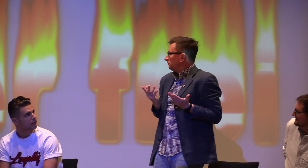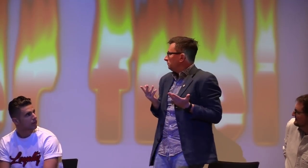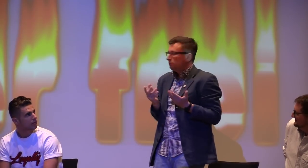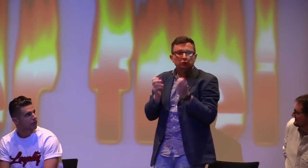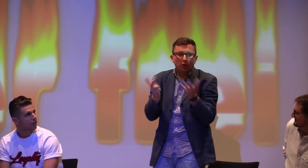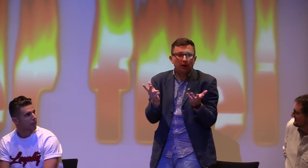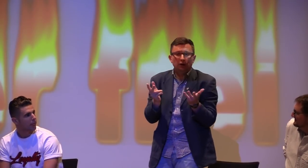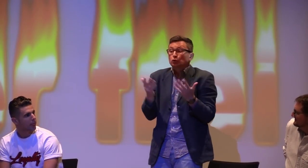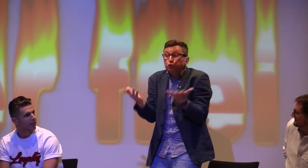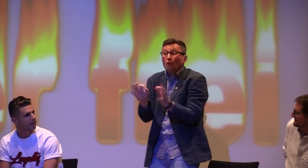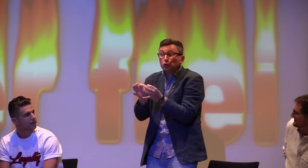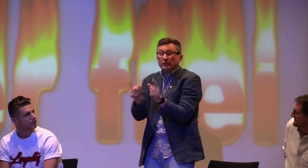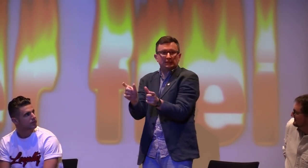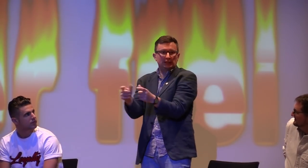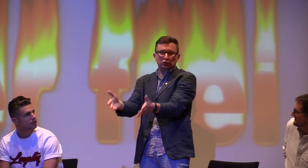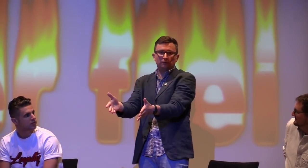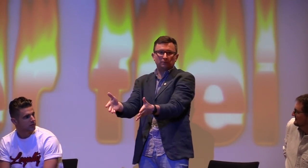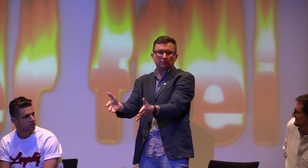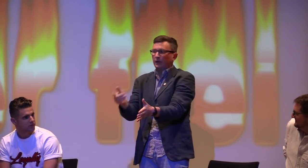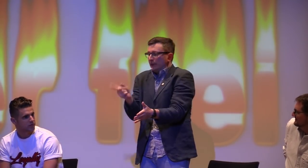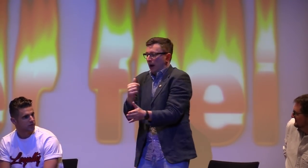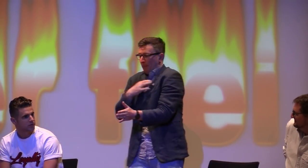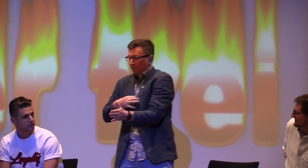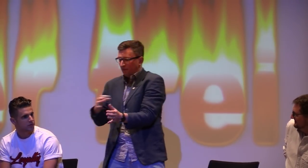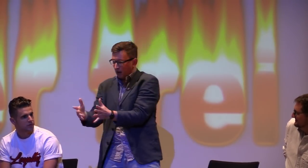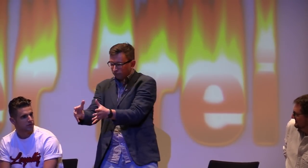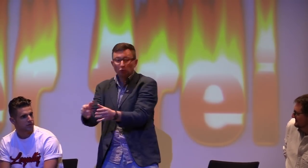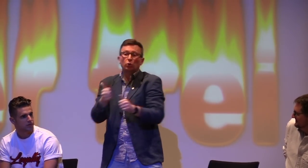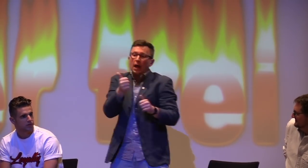Und das muss man akzeptieren und respektieren. Und so funktioniert die Gesellschaft einfach.